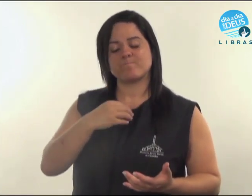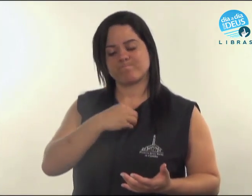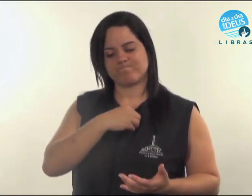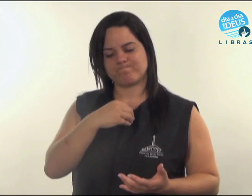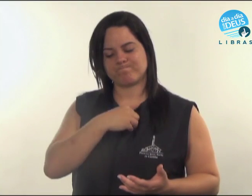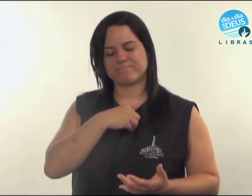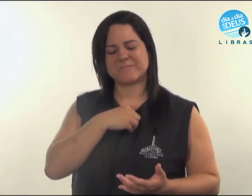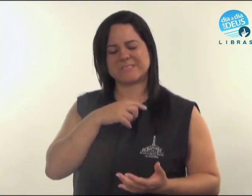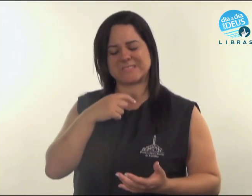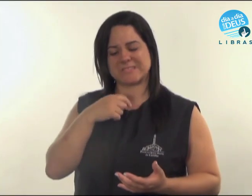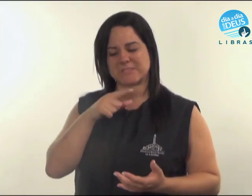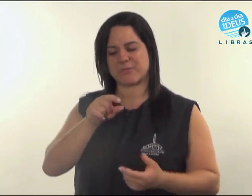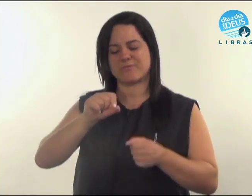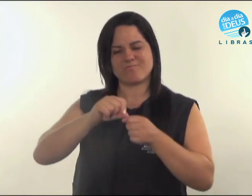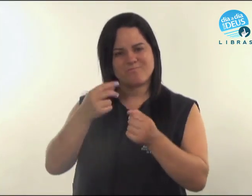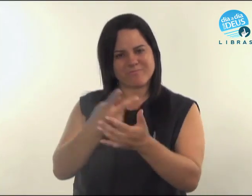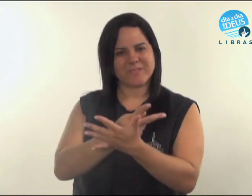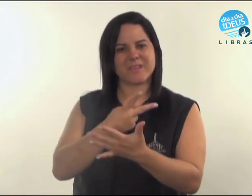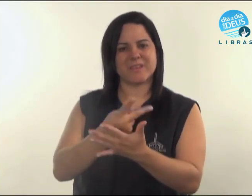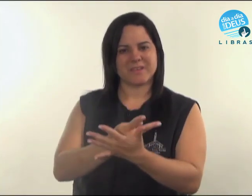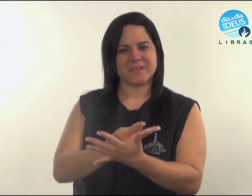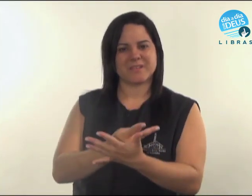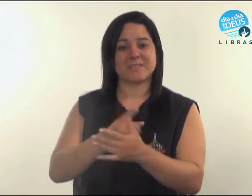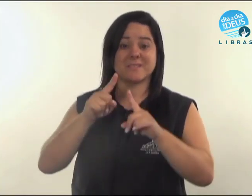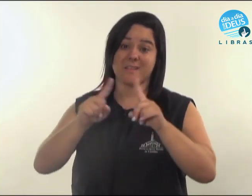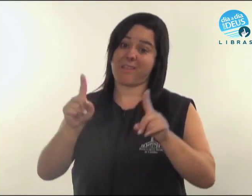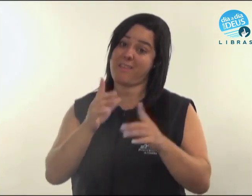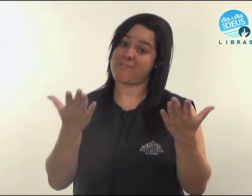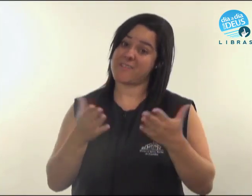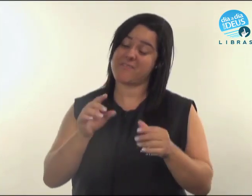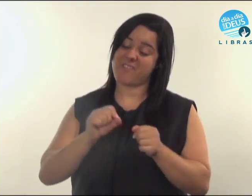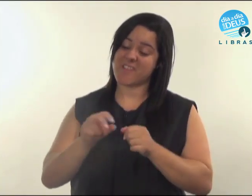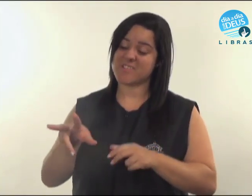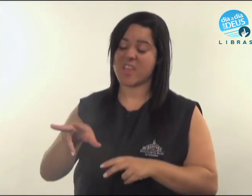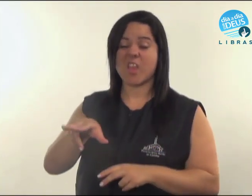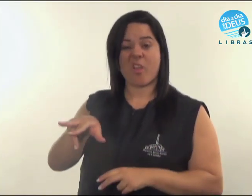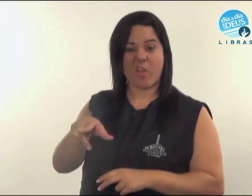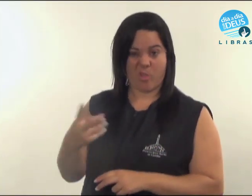séria. Mas às vezes nós somos que nem Ananias. Está tudo bem.